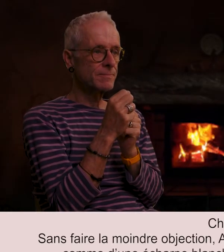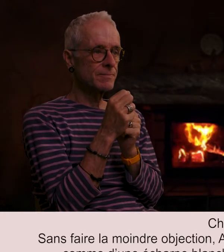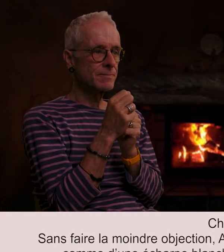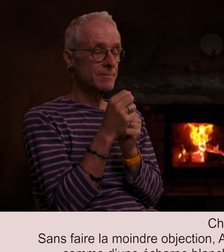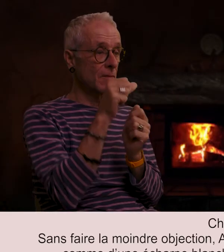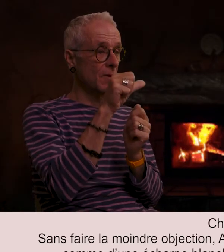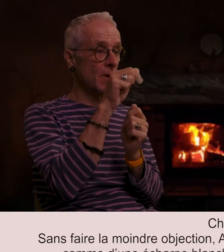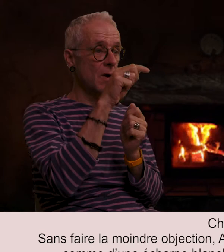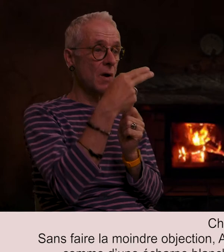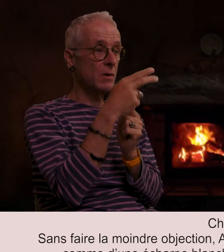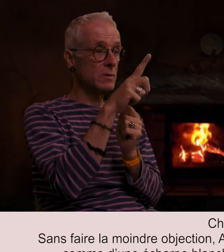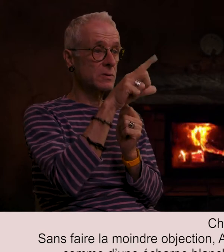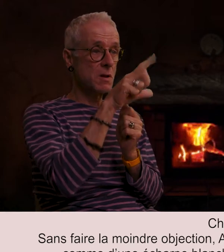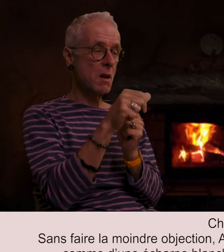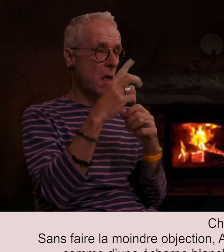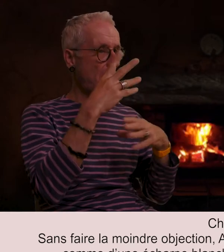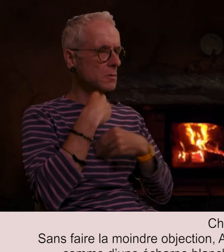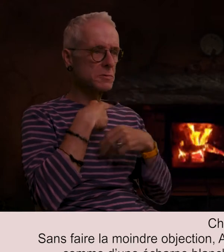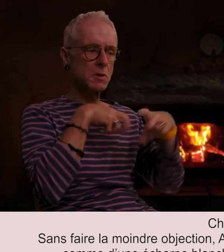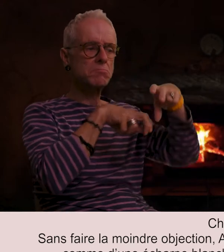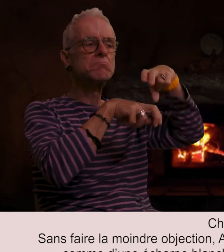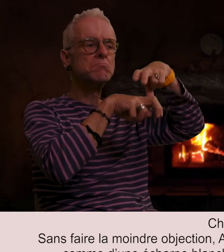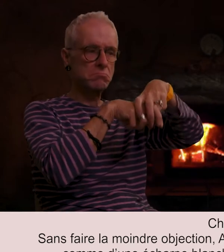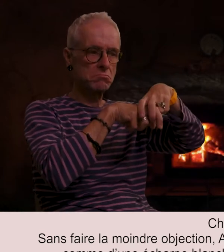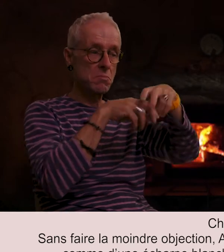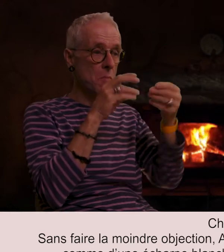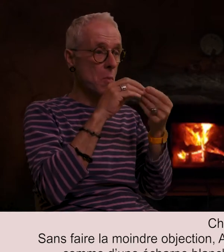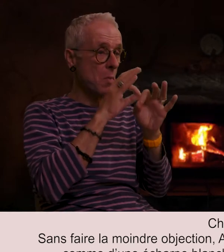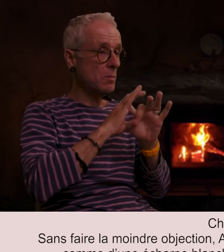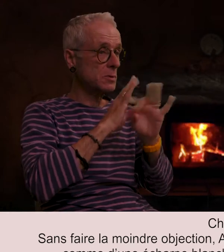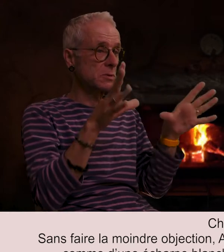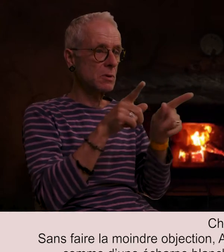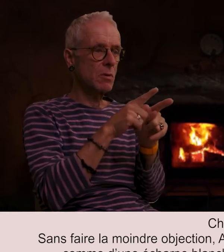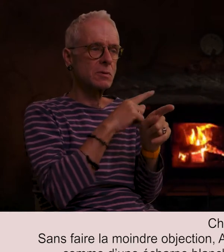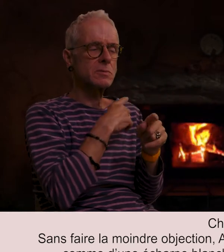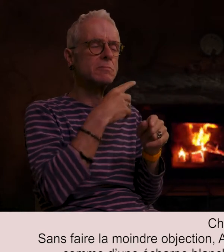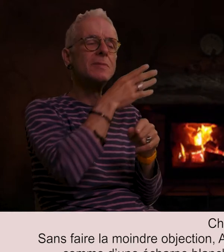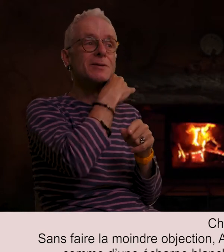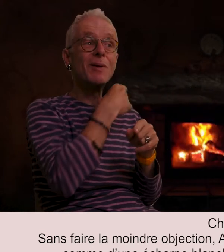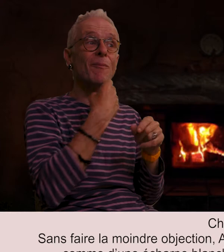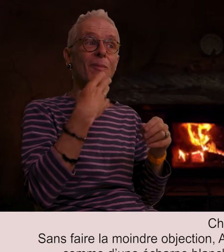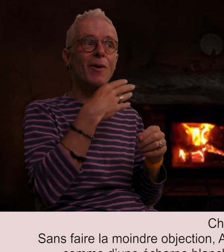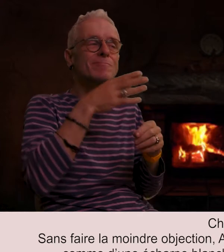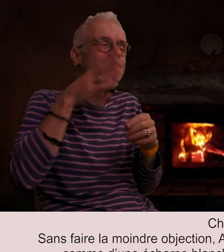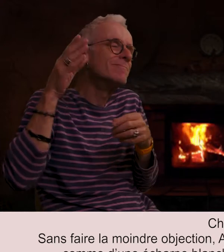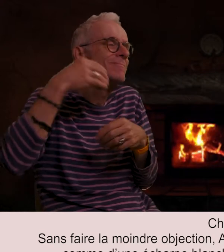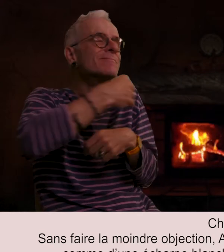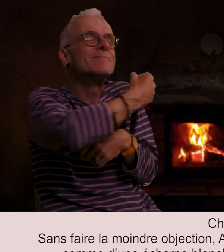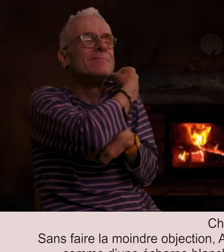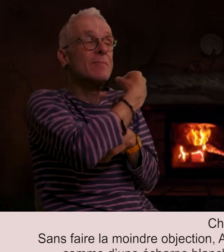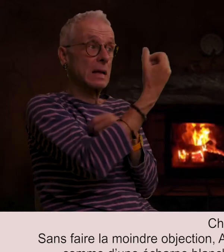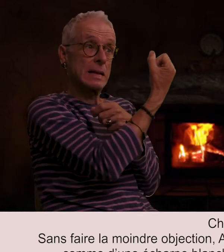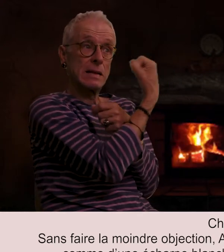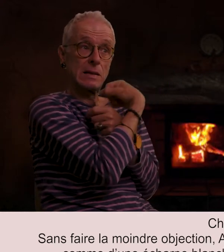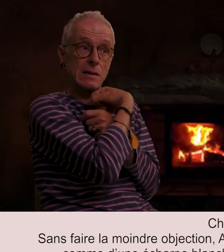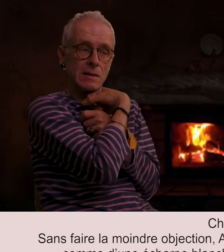sans faire la moindre objection Angela s'assit m'entourant de ses bras comme d'une écharpe blanche cachant sa